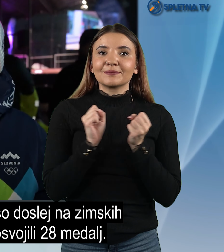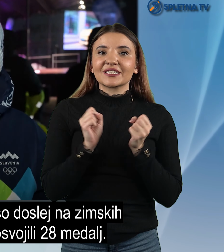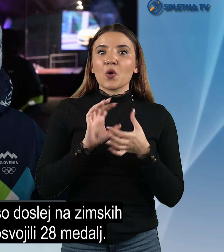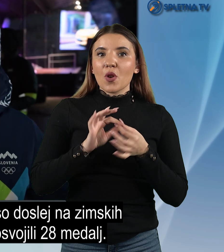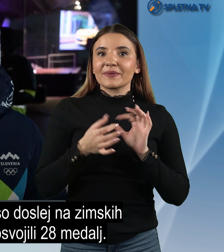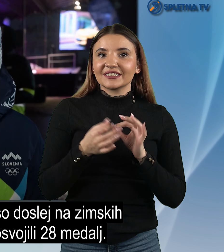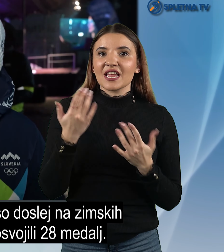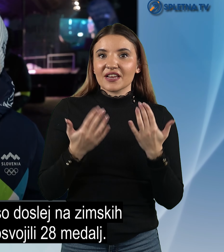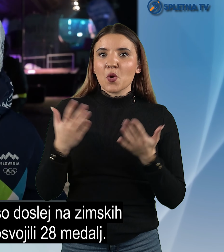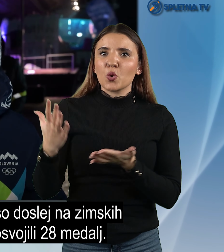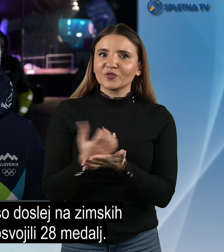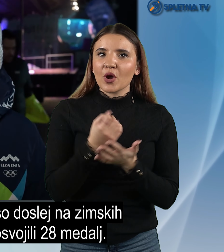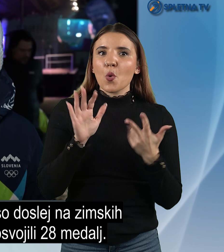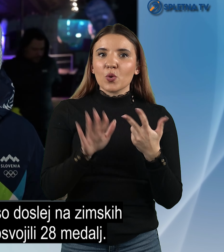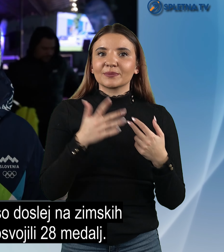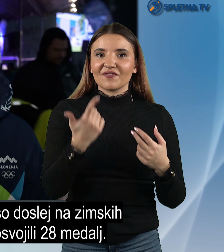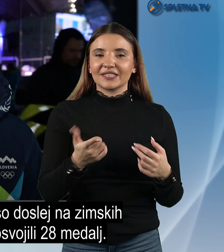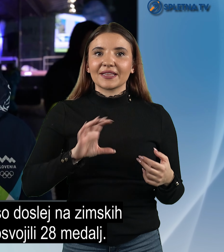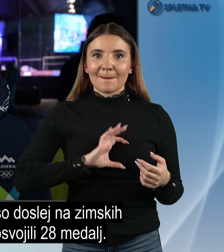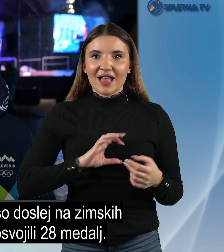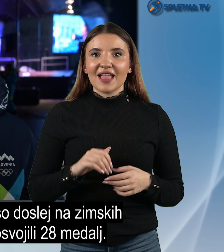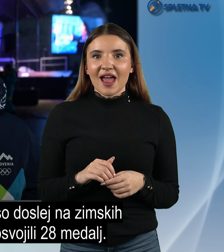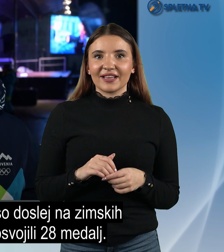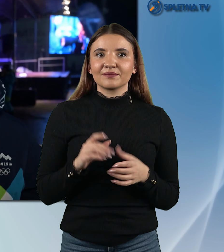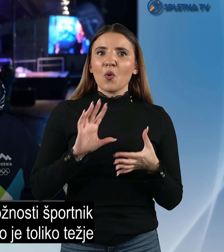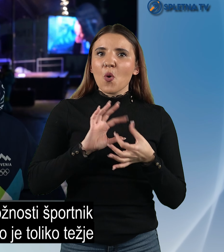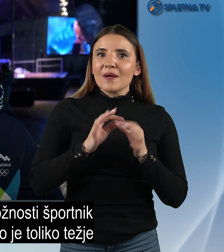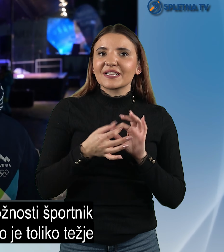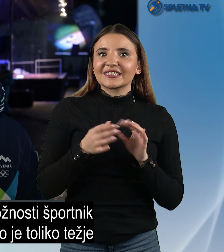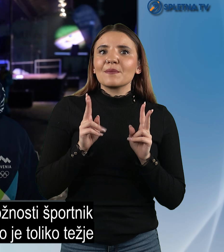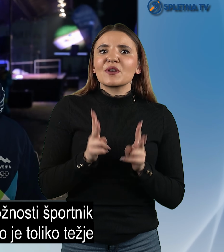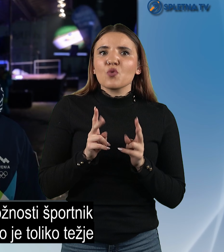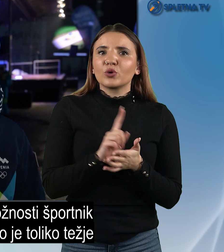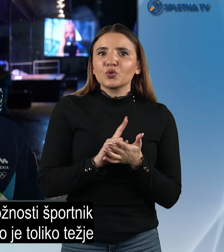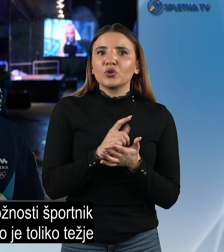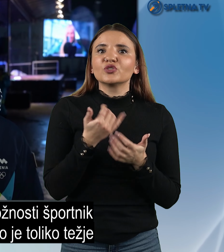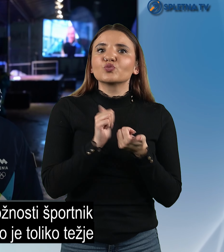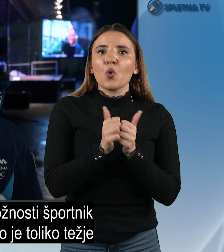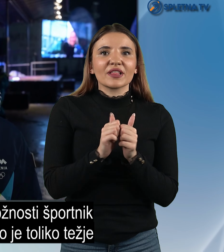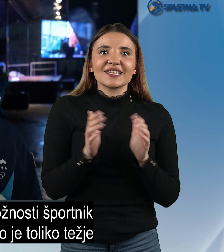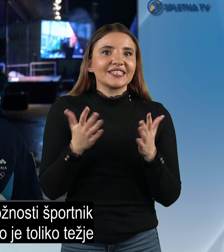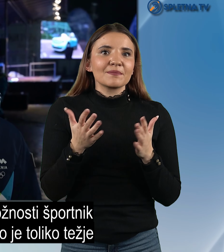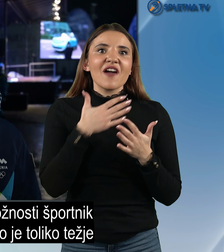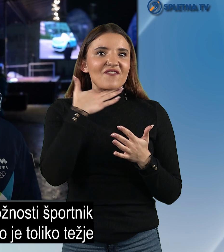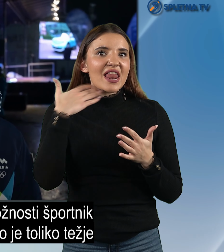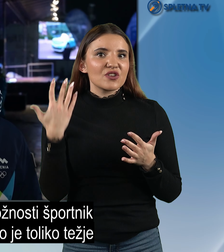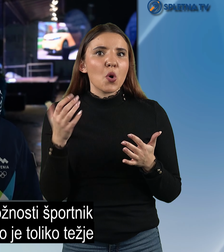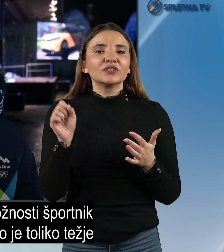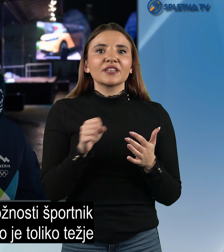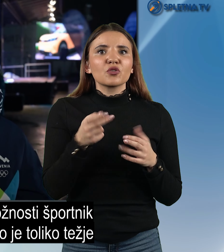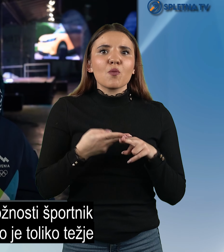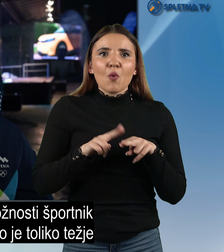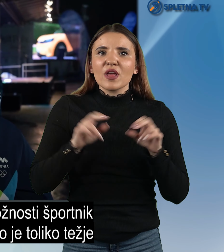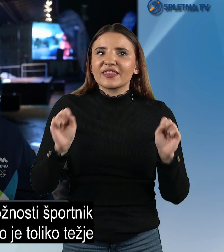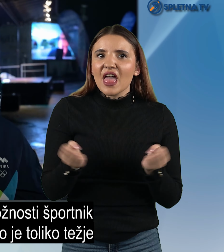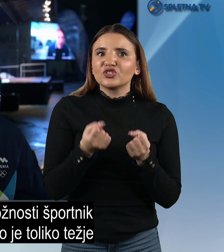zimskih olimpijskih igrah osvojili 28 medalj. Olimpijskih priložnosti športnik nima veliko,